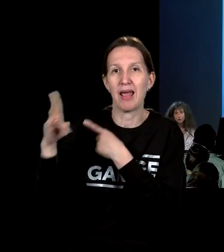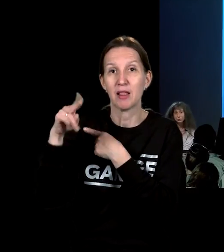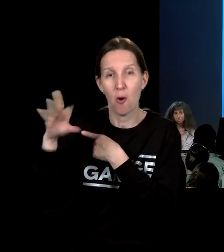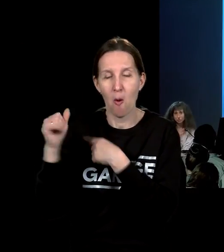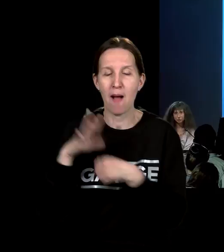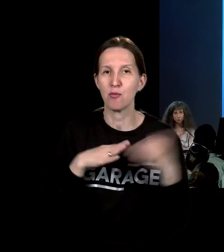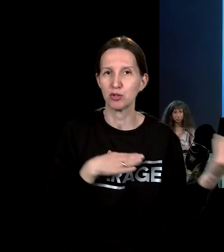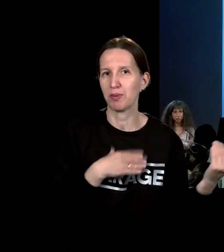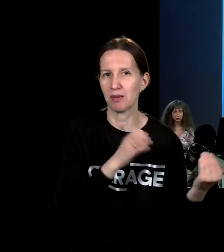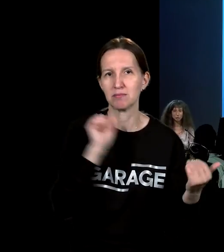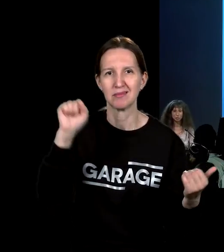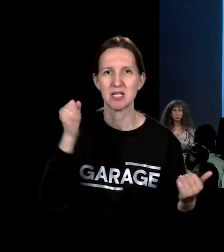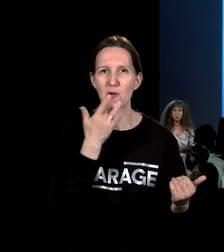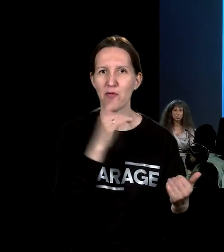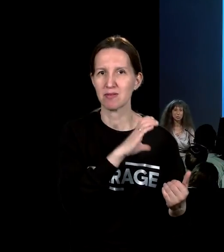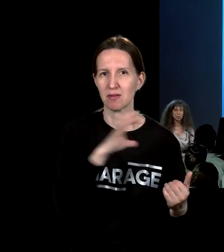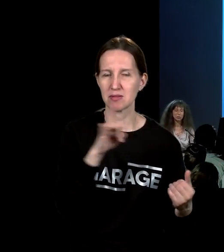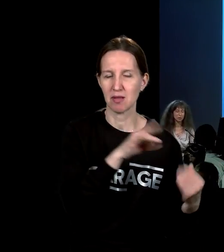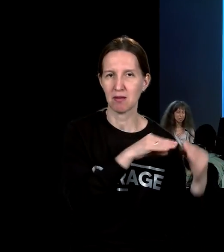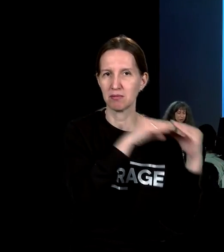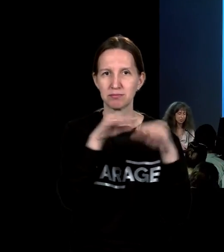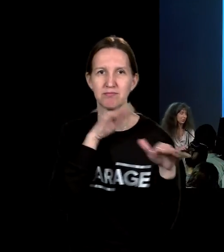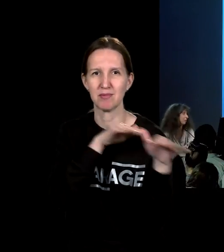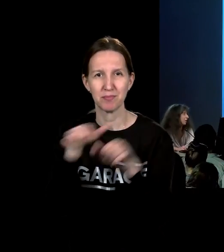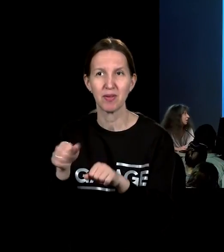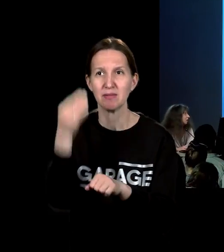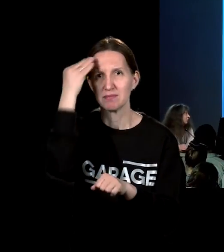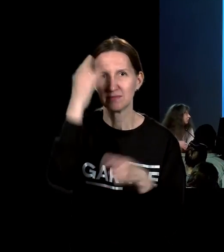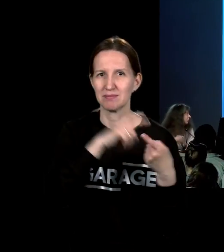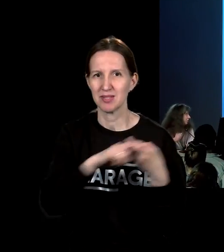оружие Советов. Это тоже вот такое, как мифология времени всегда